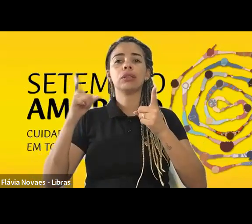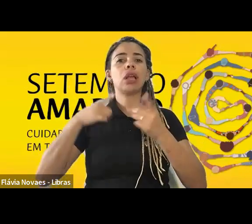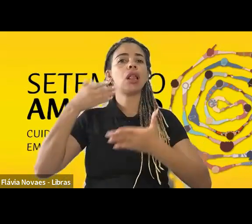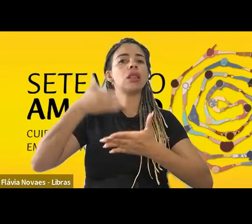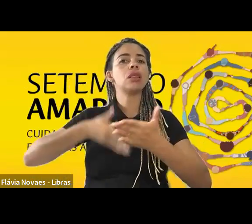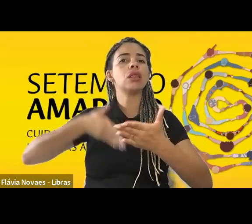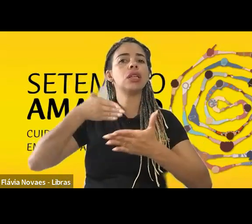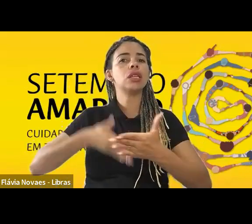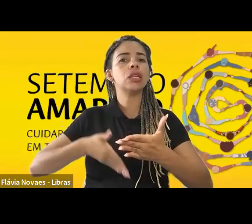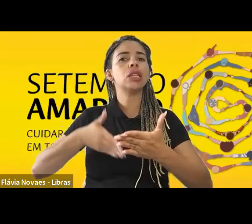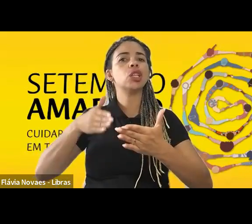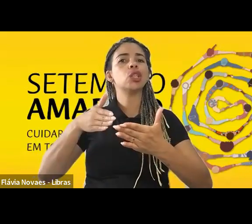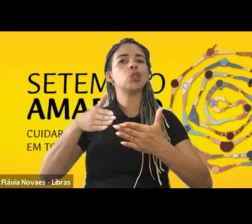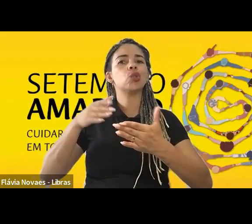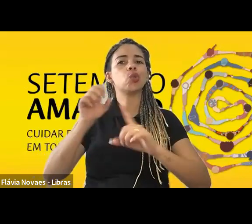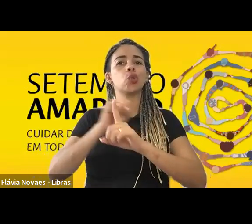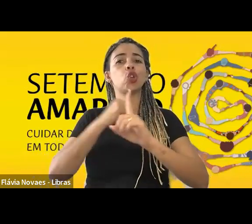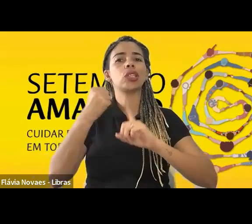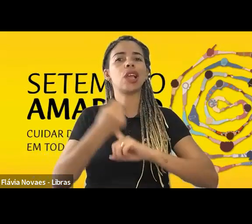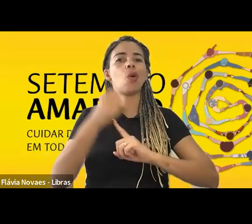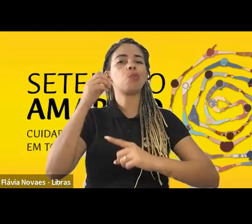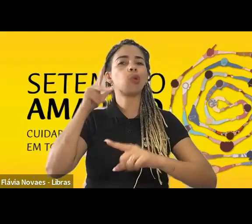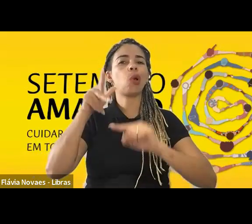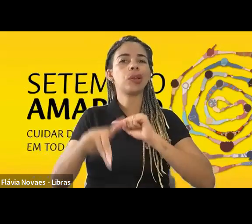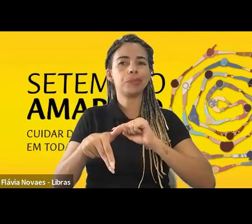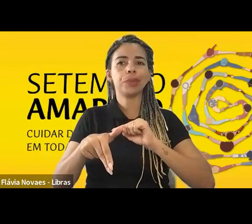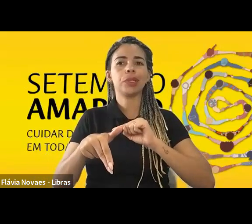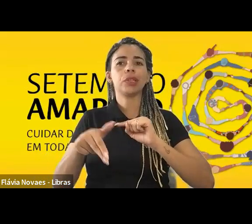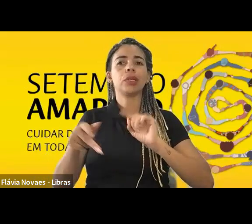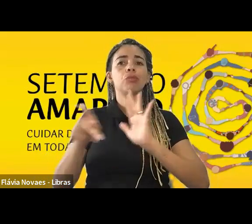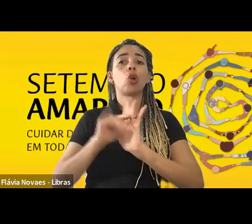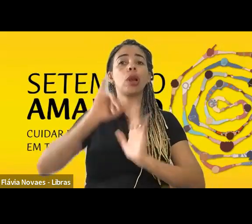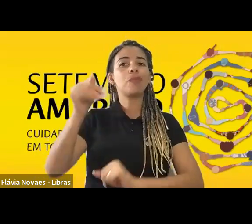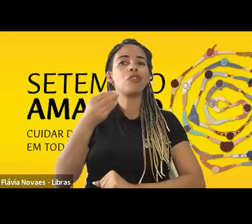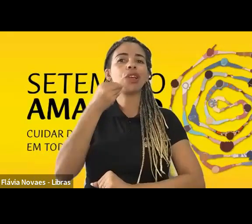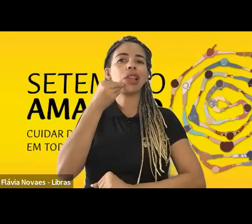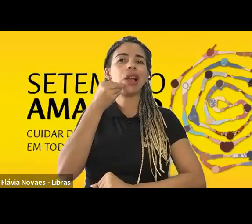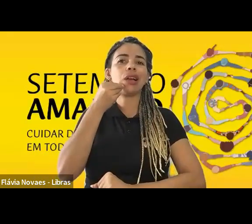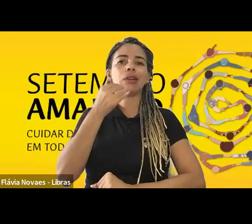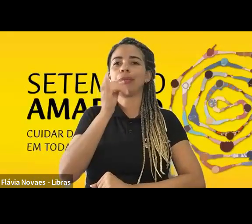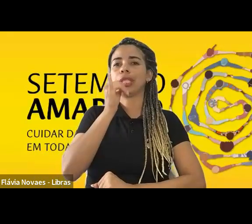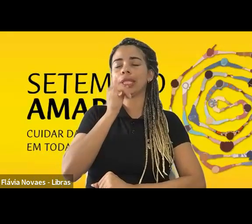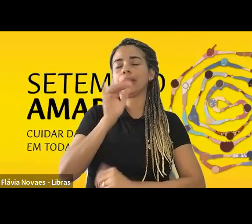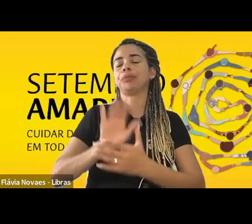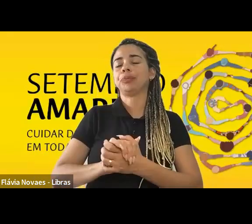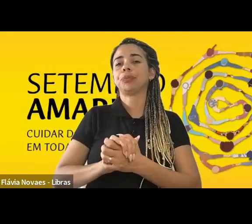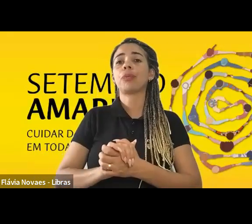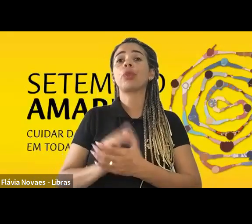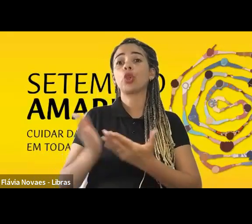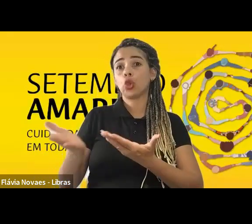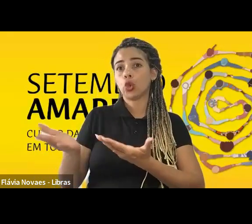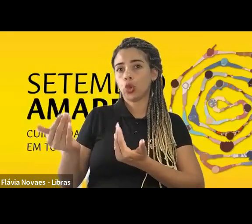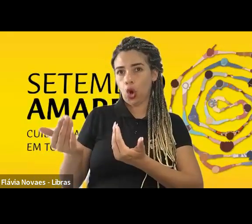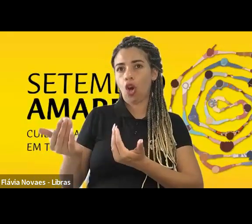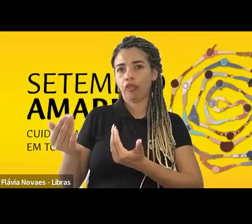ser exercido, executado ou usufruído, né? O adolescente, por exemplo, né, acho que a expressão